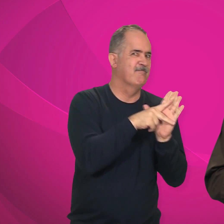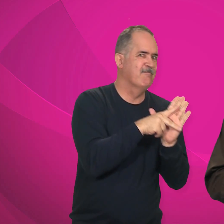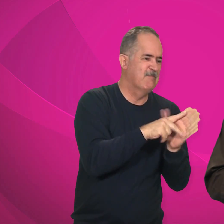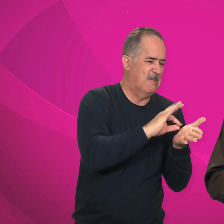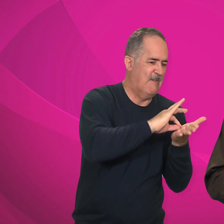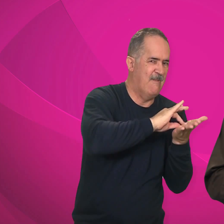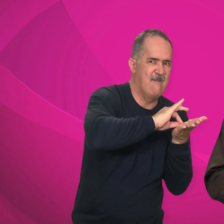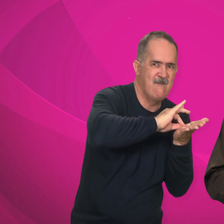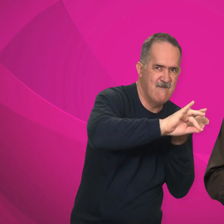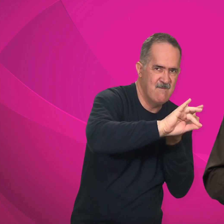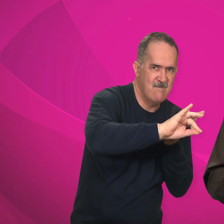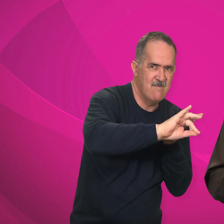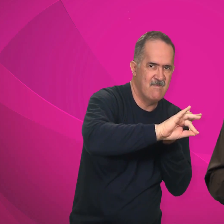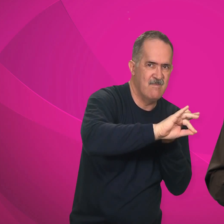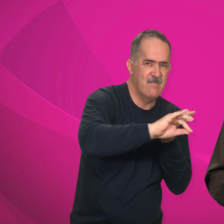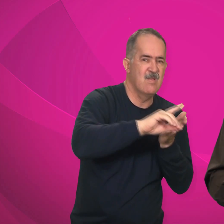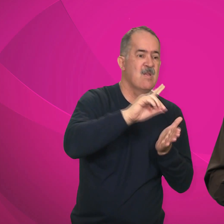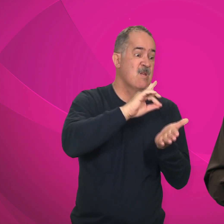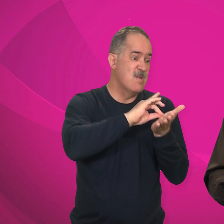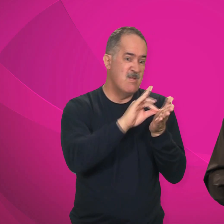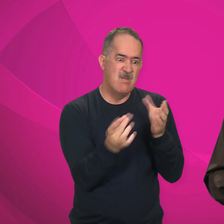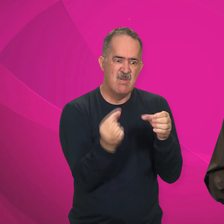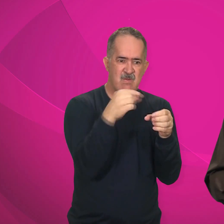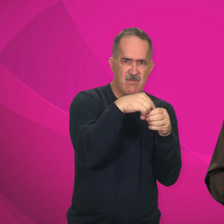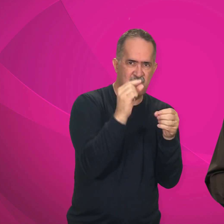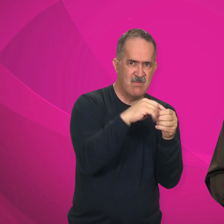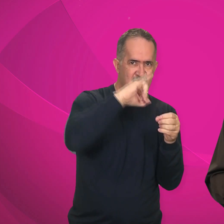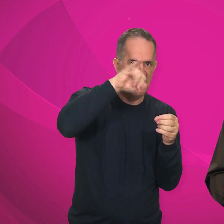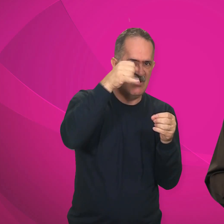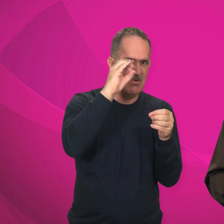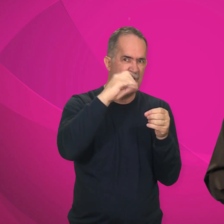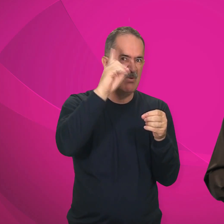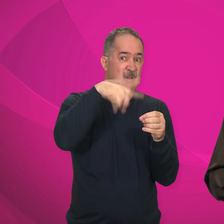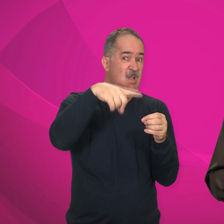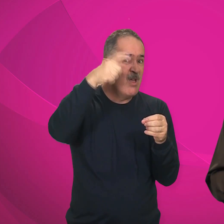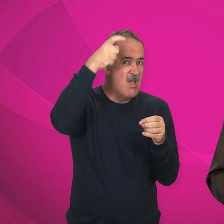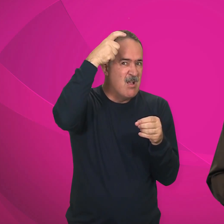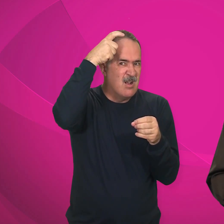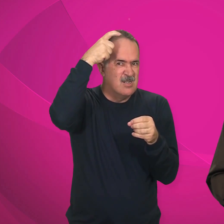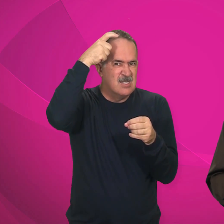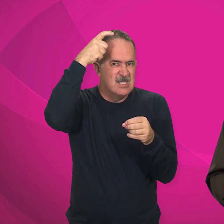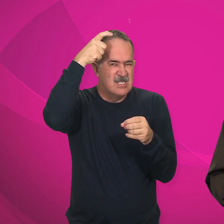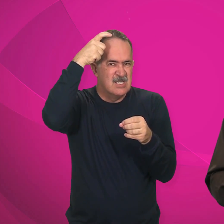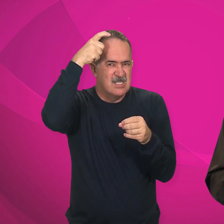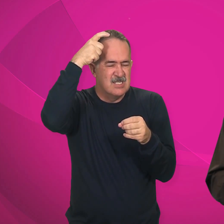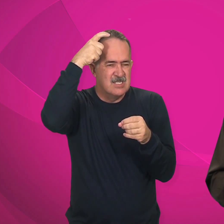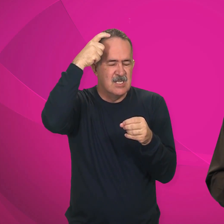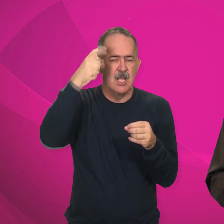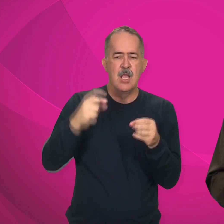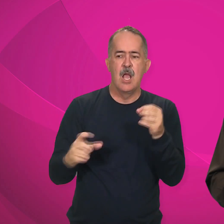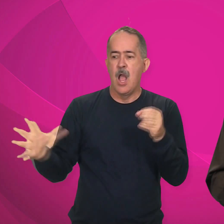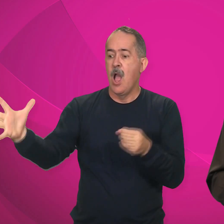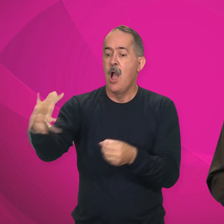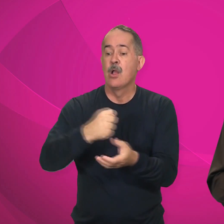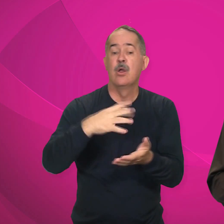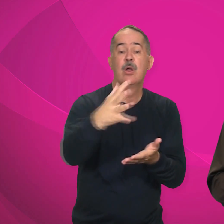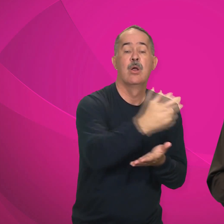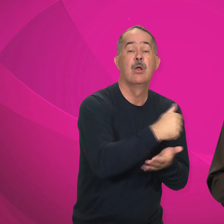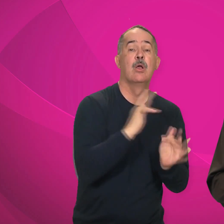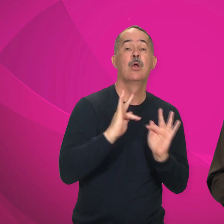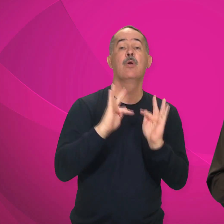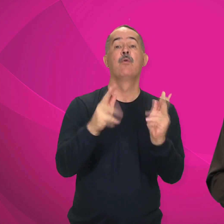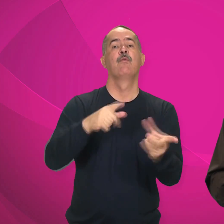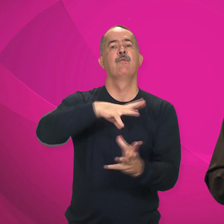pertencem ao inimigo. O inimigo semeou o joio, é o diabo. A colheita é o fim